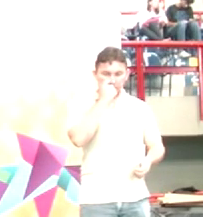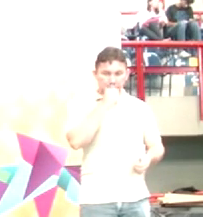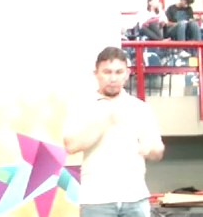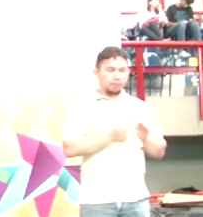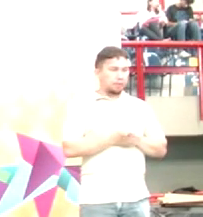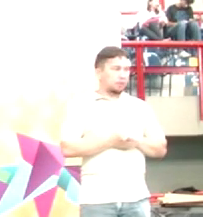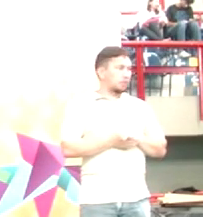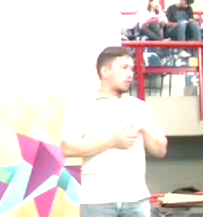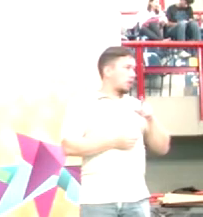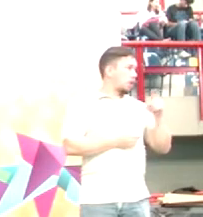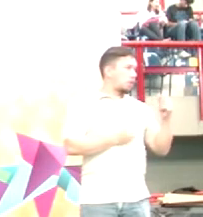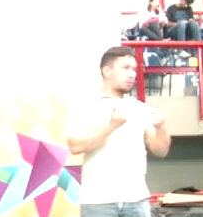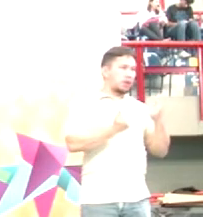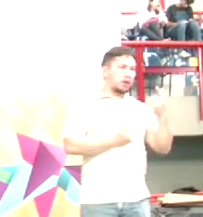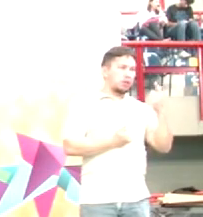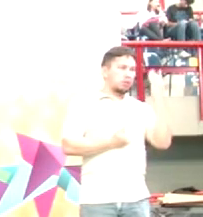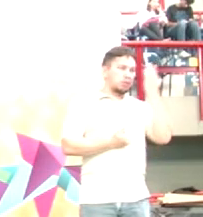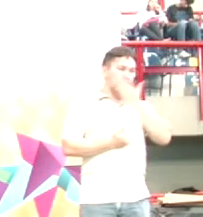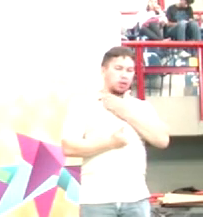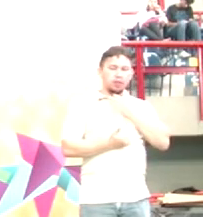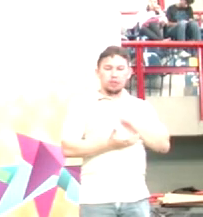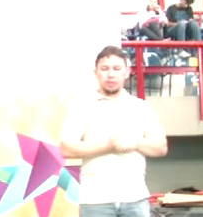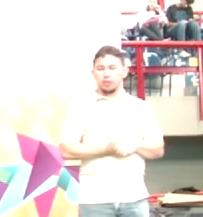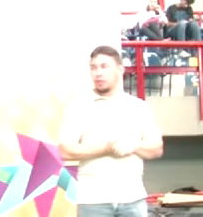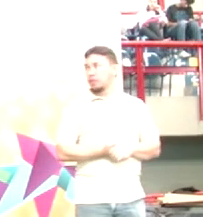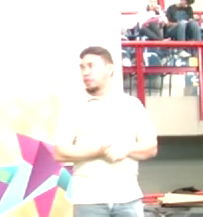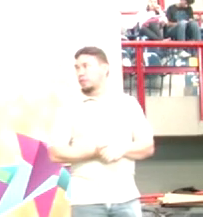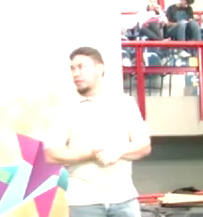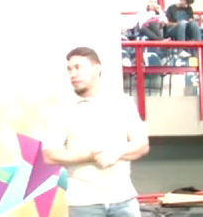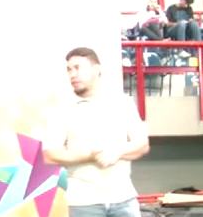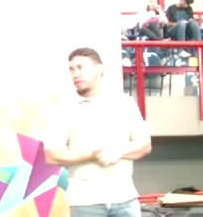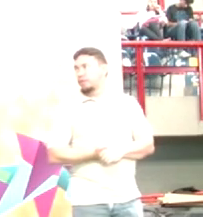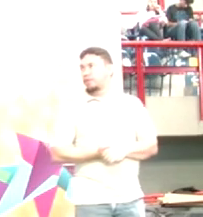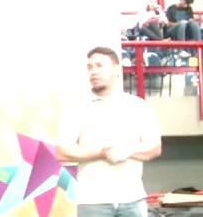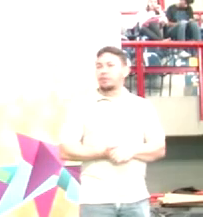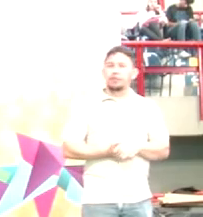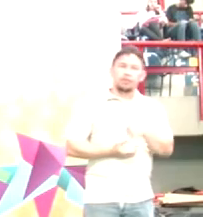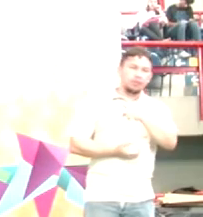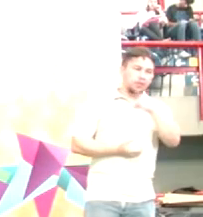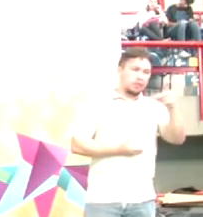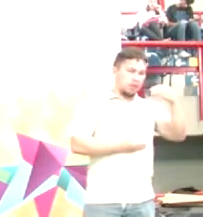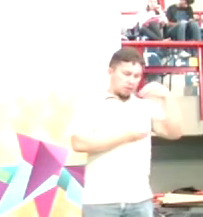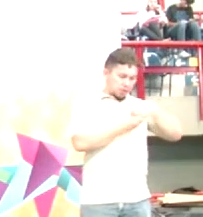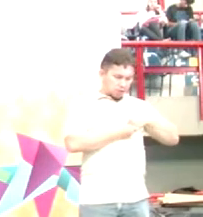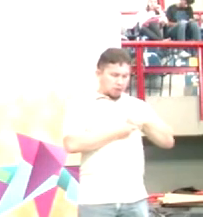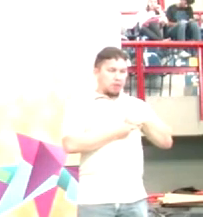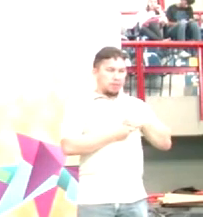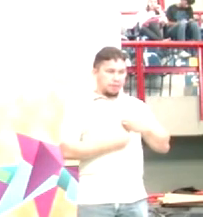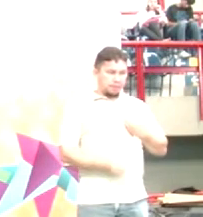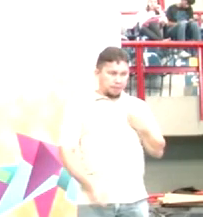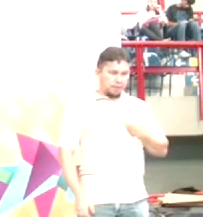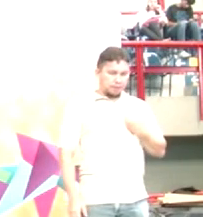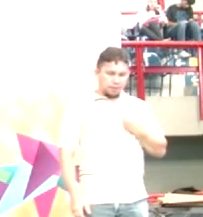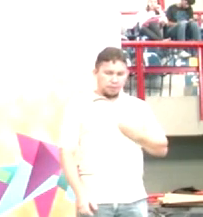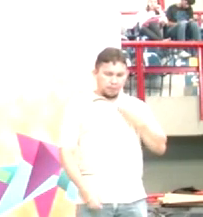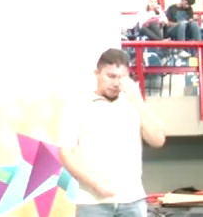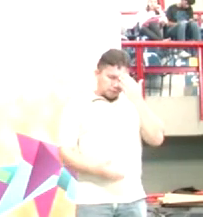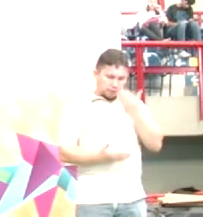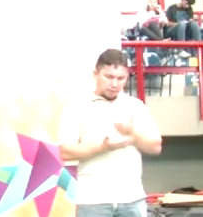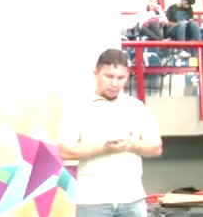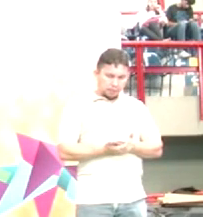Pessoal, sem brincadeira agora, sério mesmo, você no seu íntimo